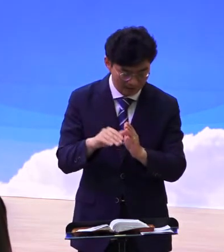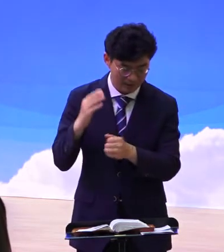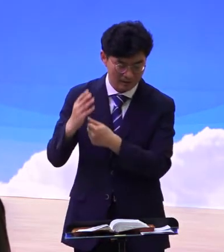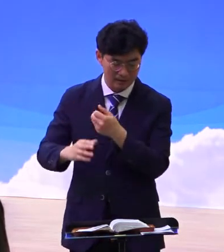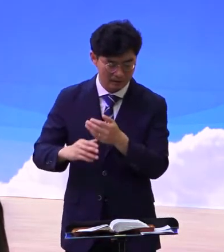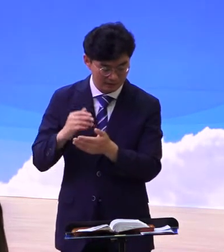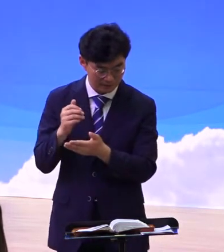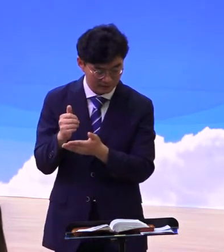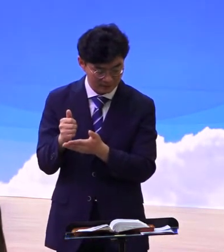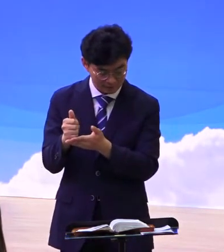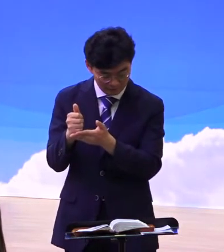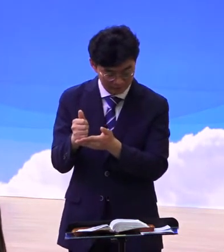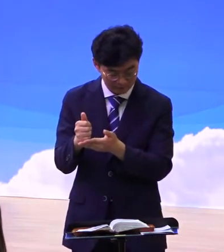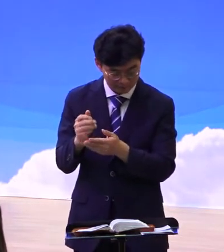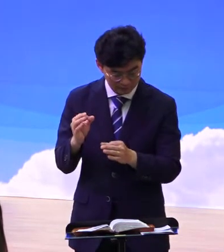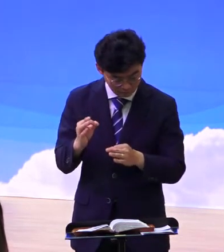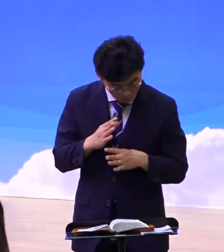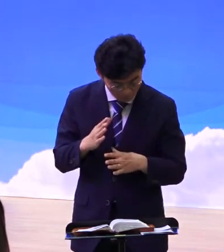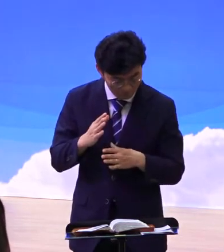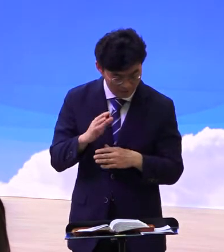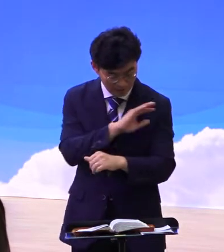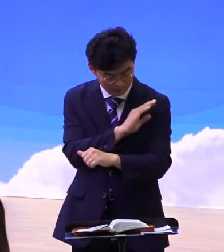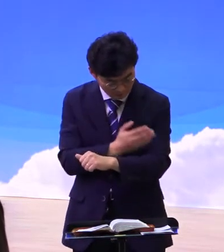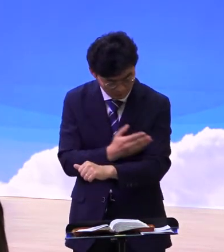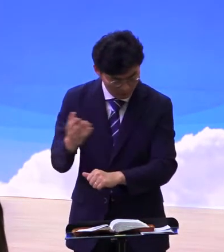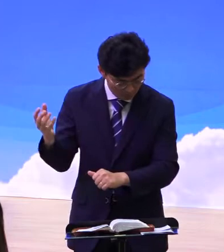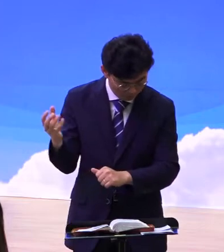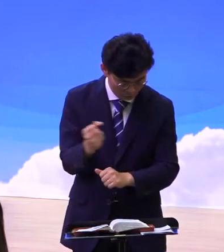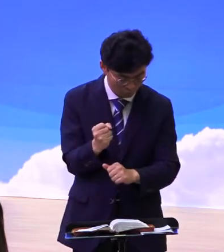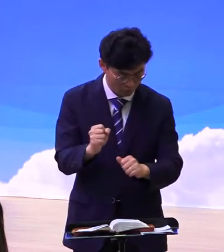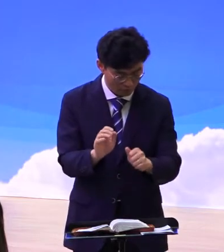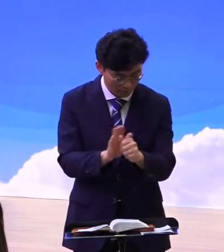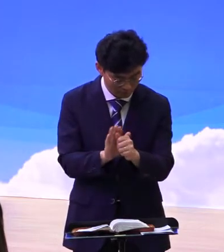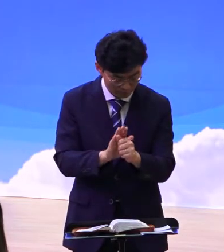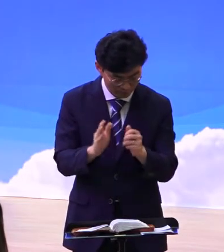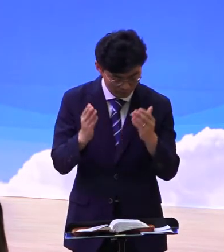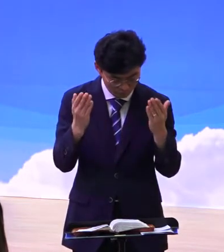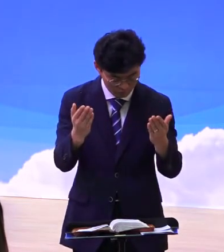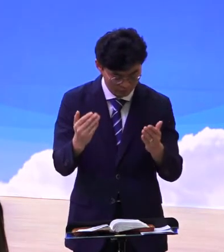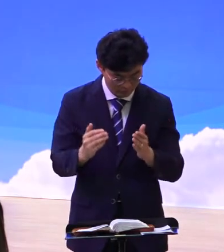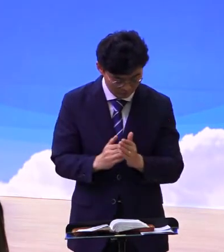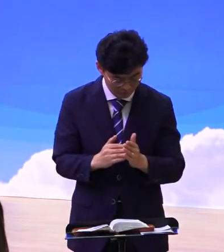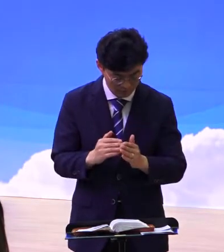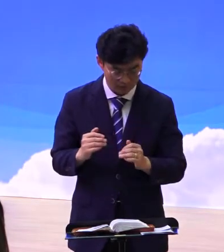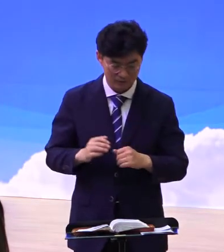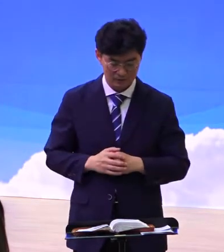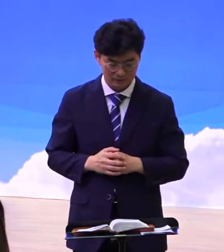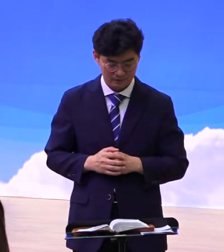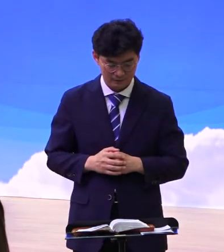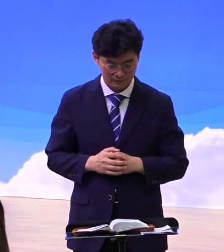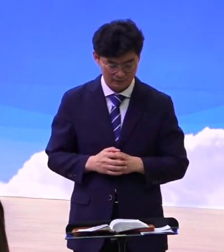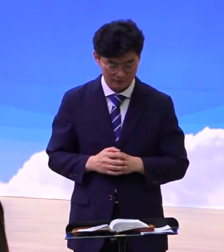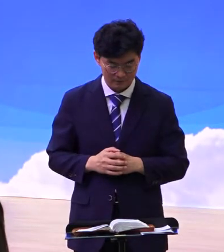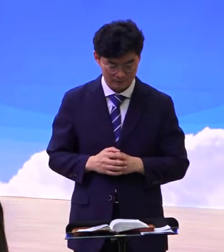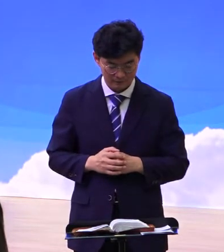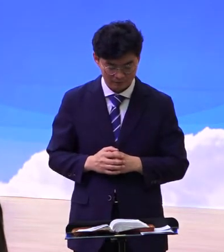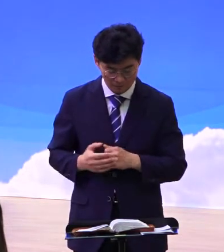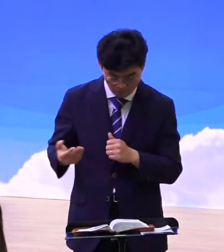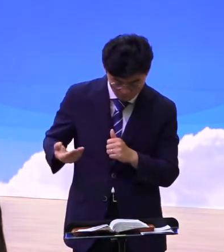하나님께서 놀라운 능력을 우리에게 베풀어 주셨고 한없는 공급하심으로